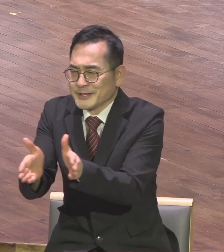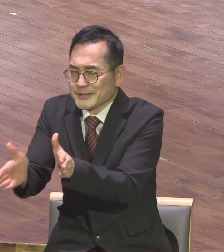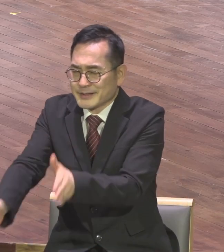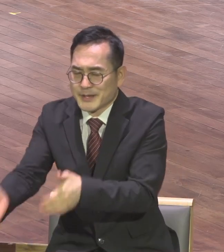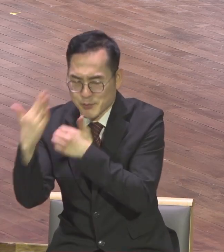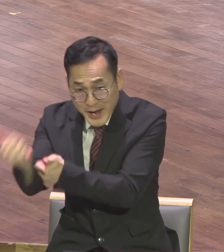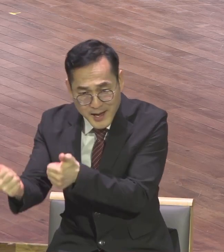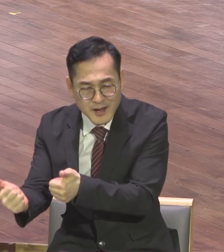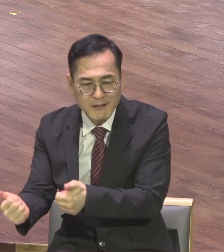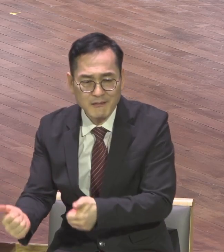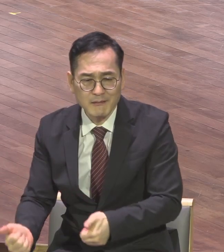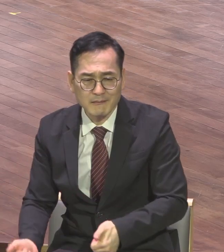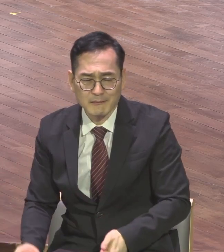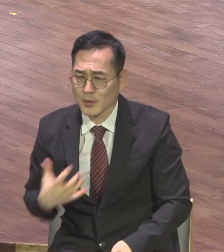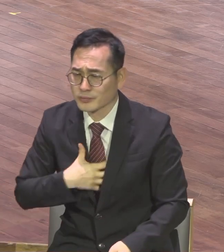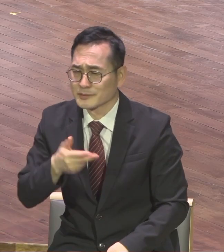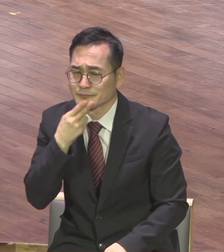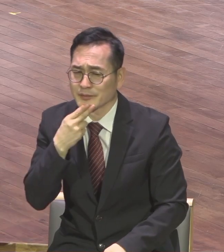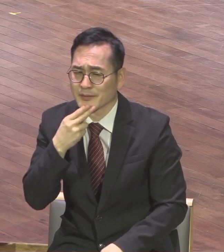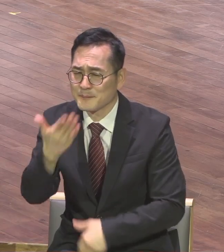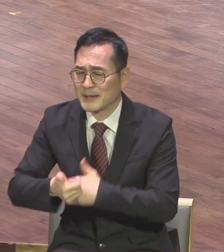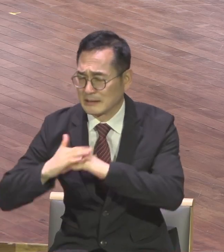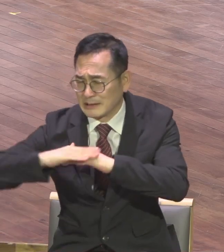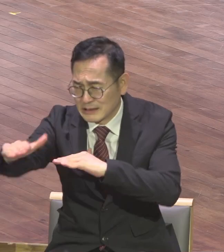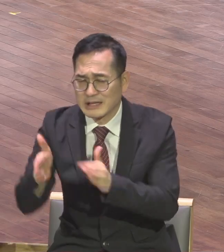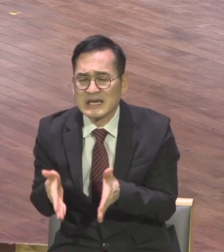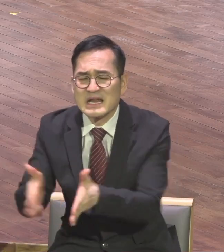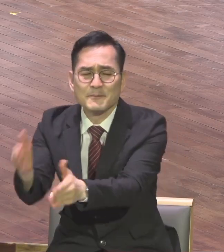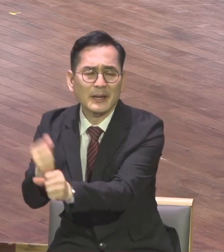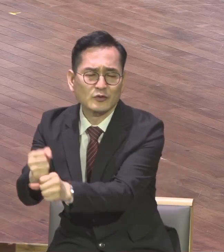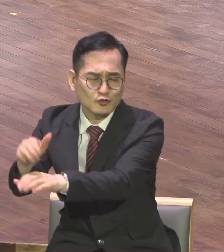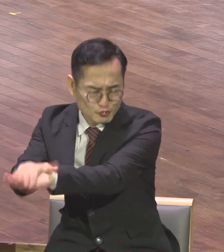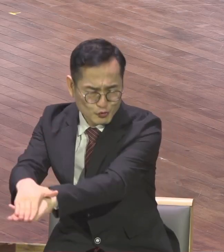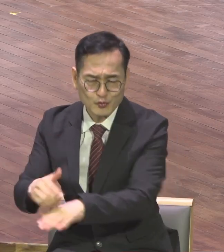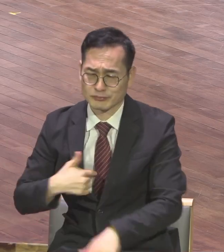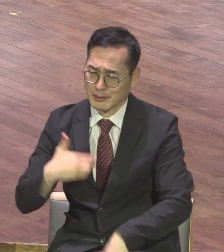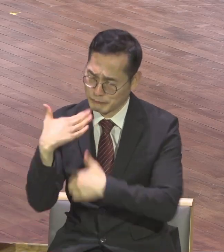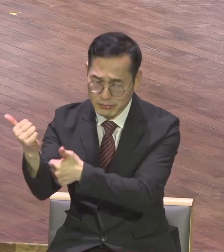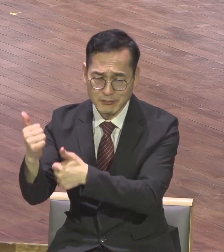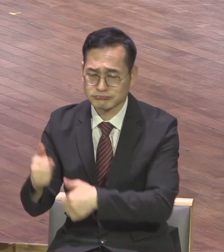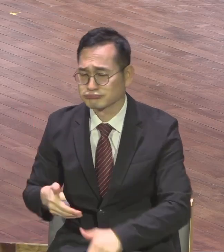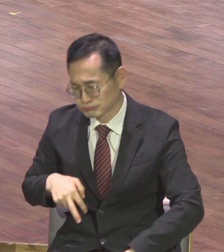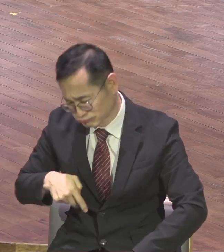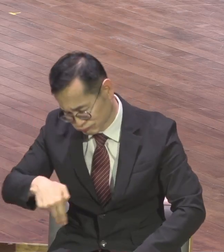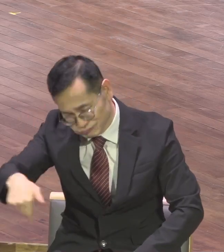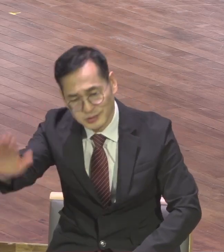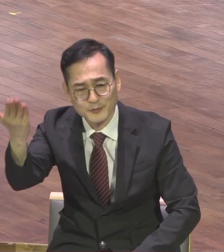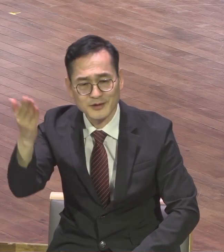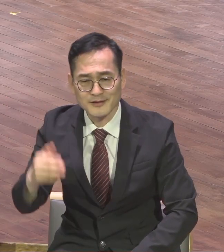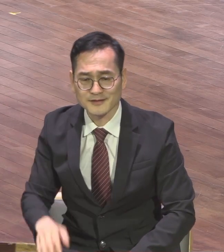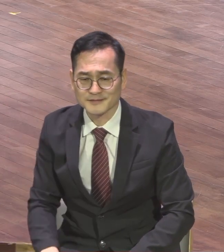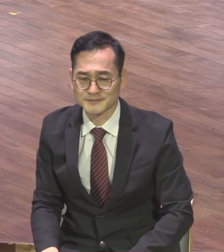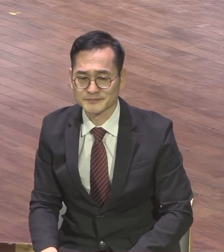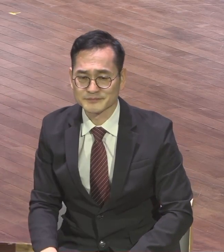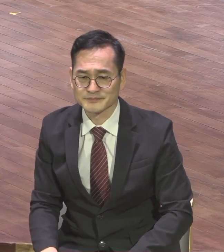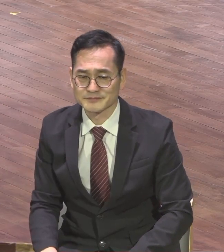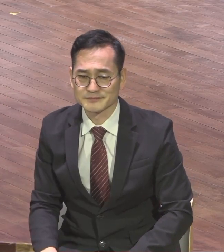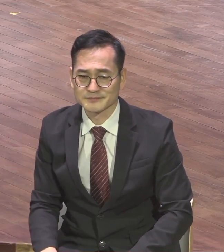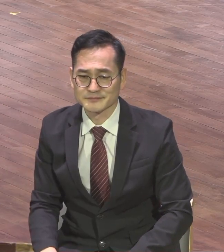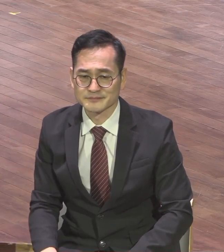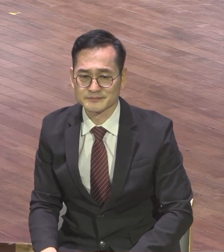주신다. 뭘 걱정하냐? 아무 걱정할 게 걱정 자체가 불신앙이요. 전능자 믿으시길